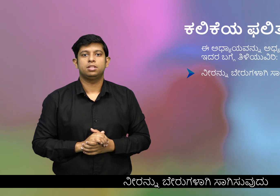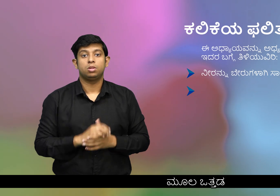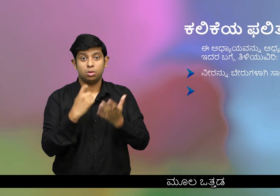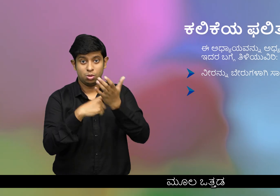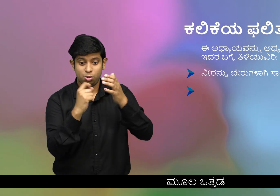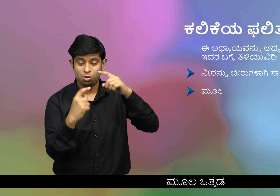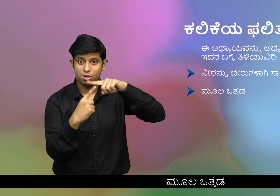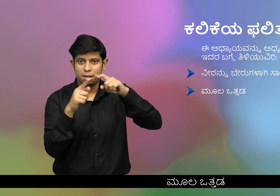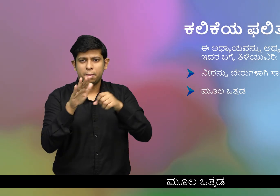ಮೂಲ ಒತ್ತಡ.